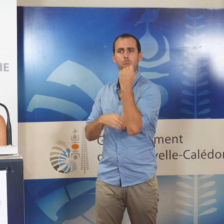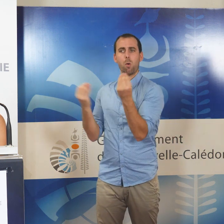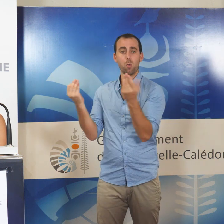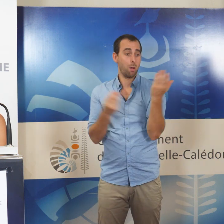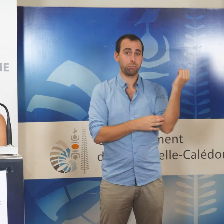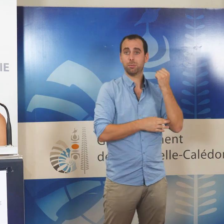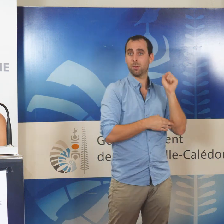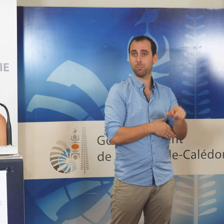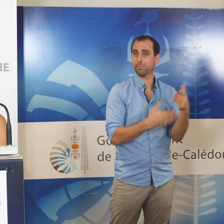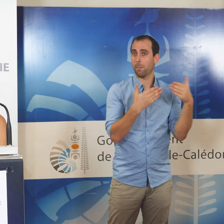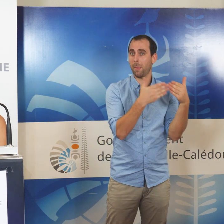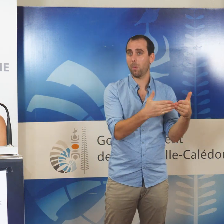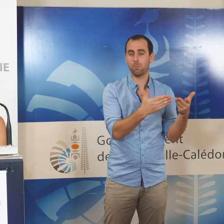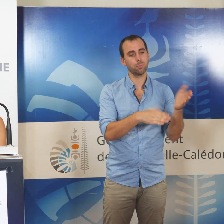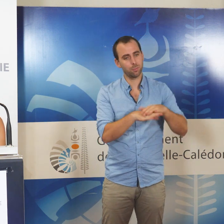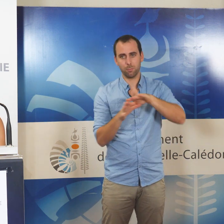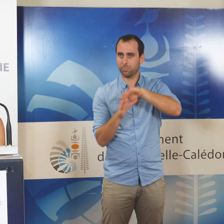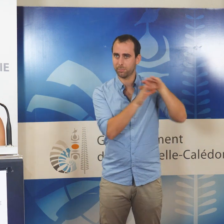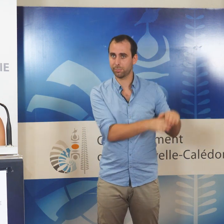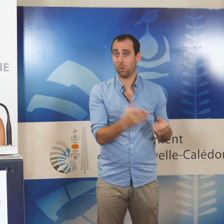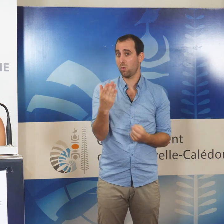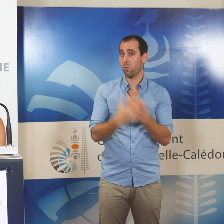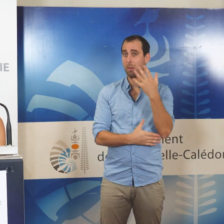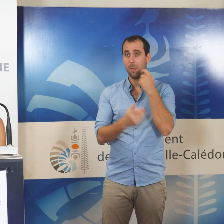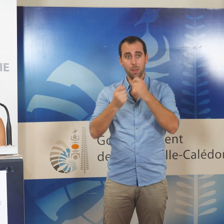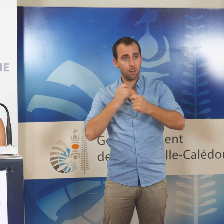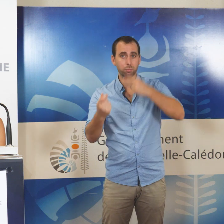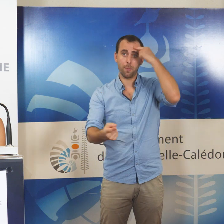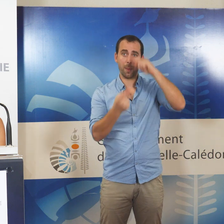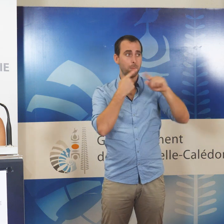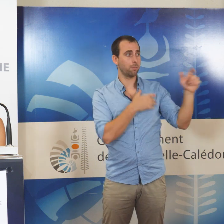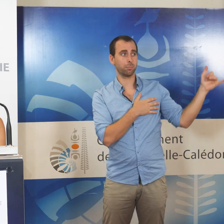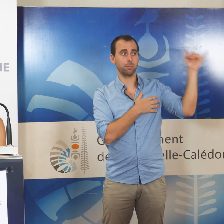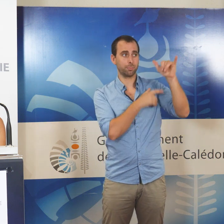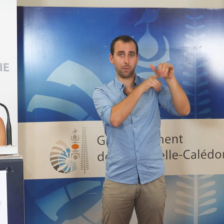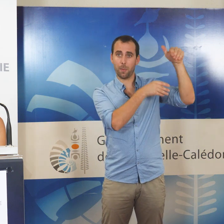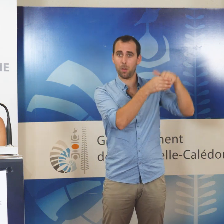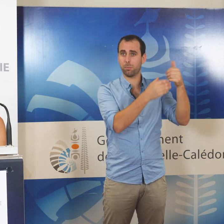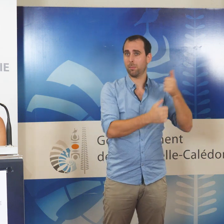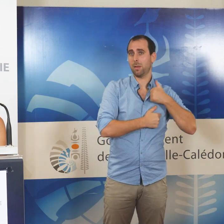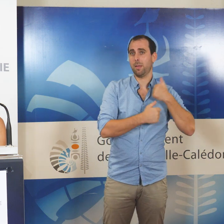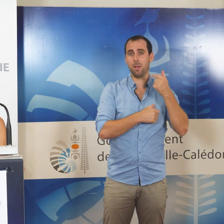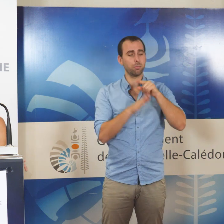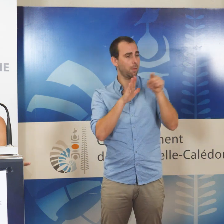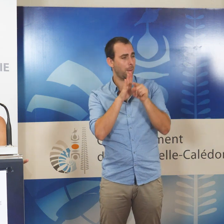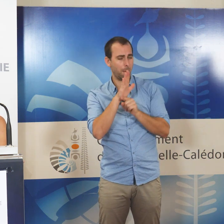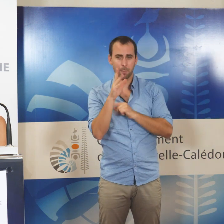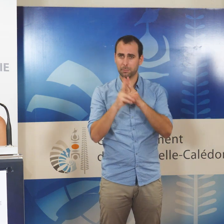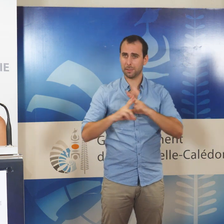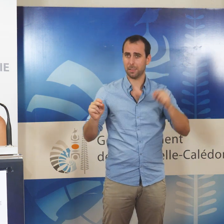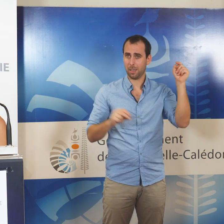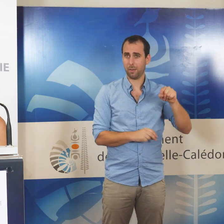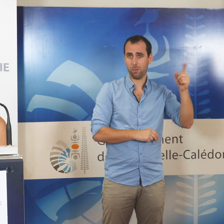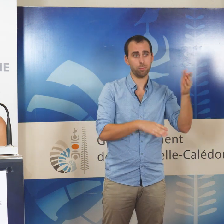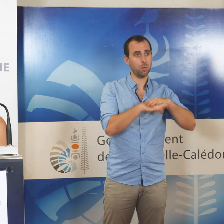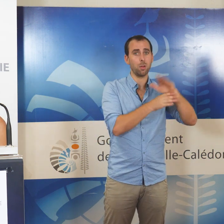est en discussion par avoir des militaires qui arrivent, qui ont des conditions sanitaires qui respectent exactement les mêmes règles que l'ensemble des rapatriements et qui seraient isolés